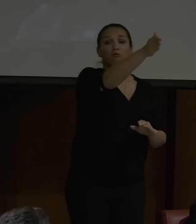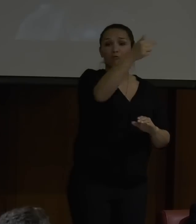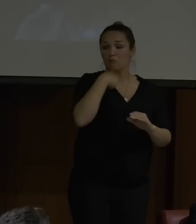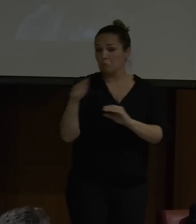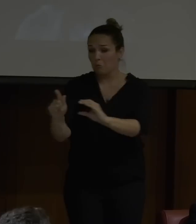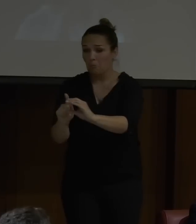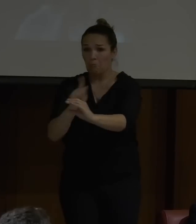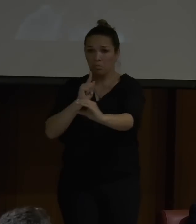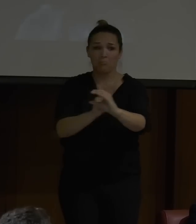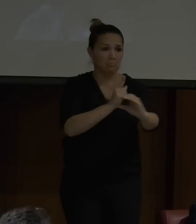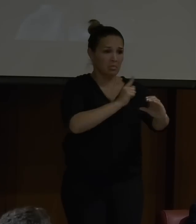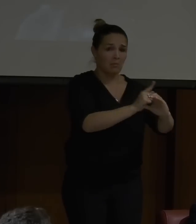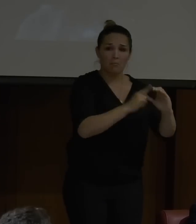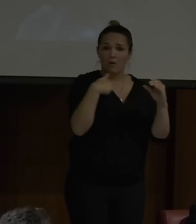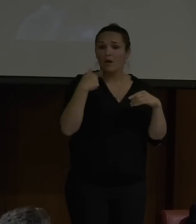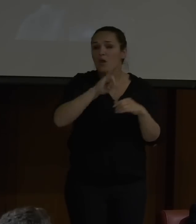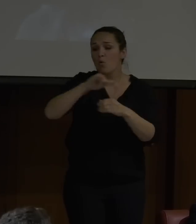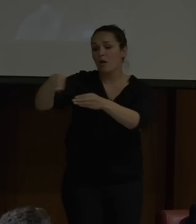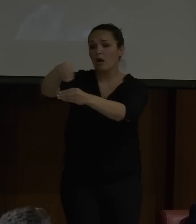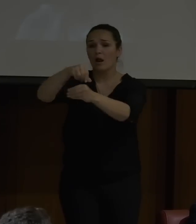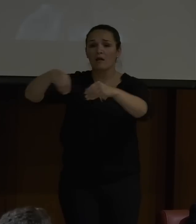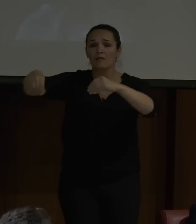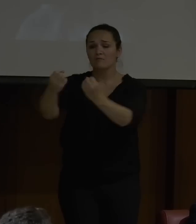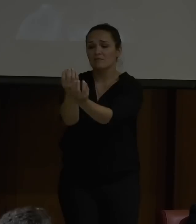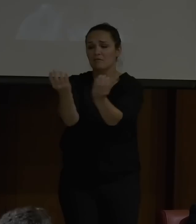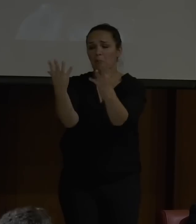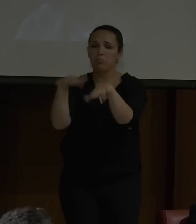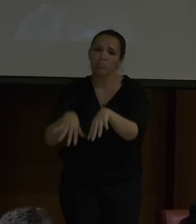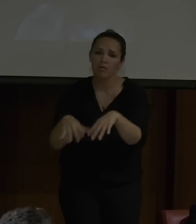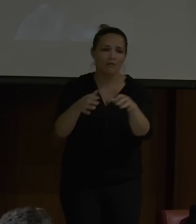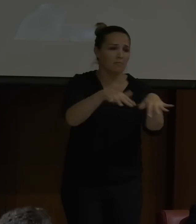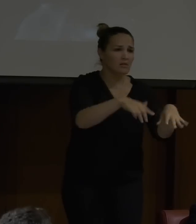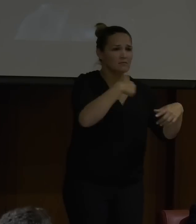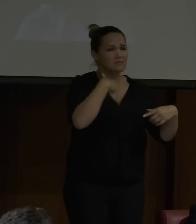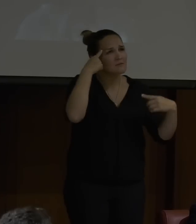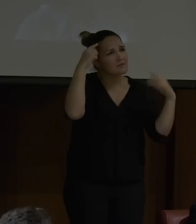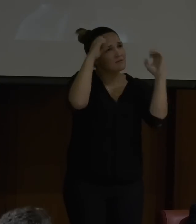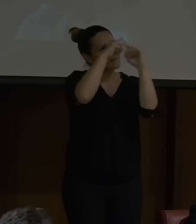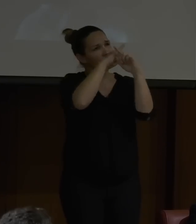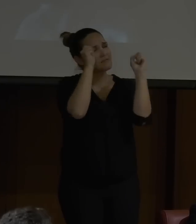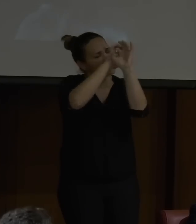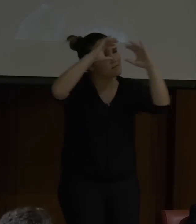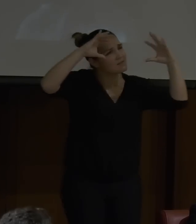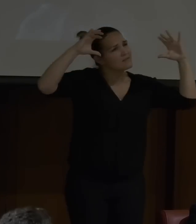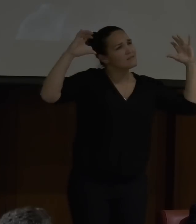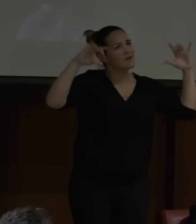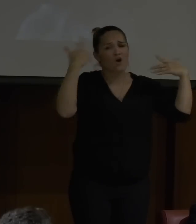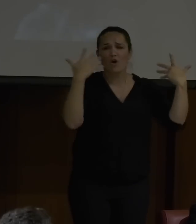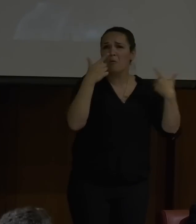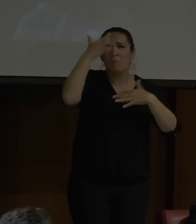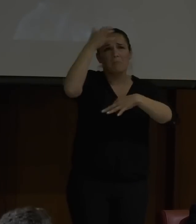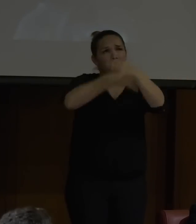planta deshojada, agobiada del sol, azotada del viento. Será mi pensamiento lo mismo que un